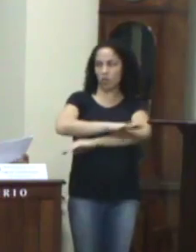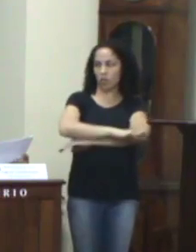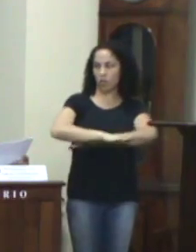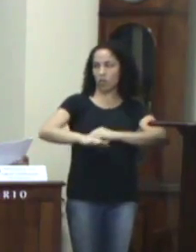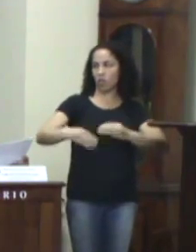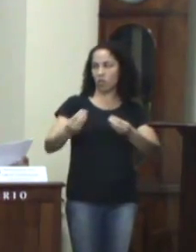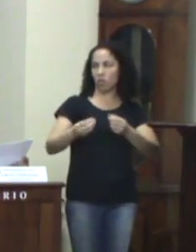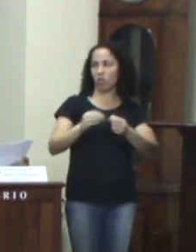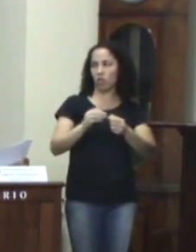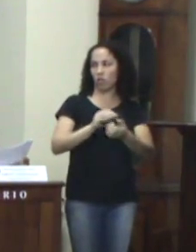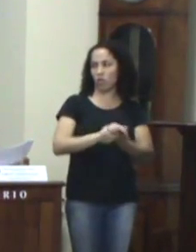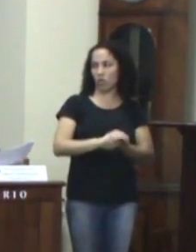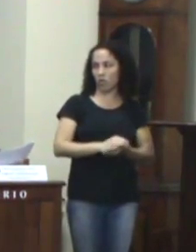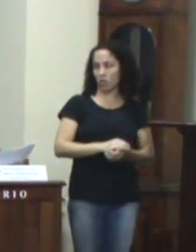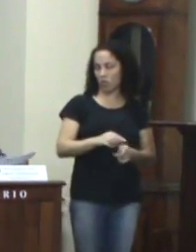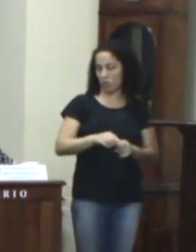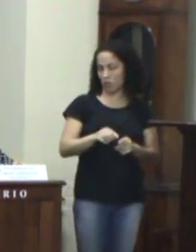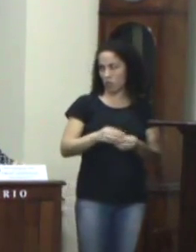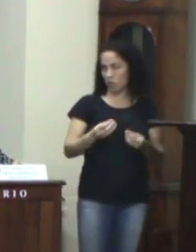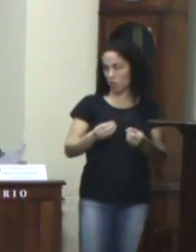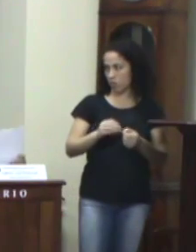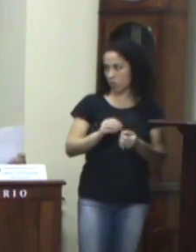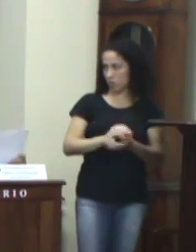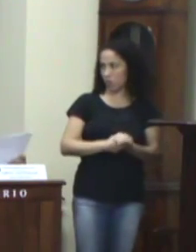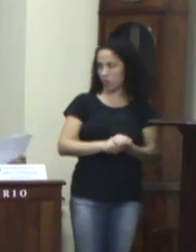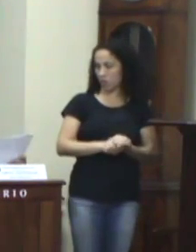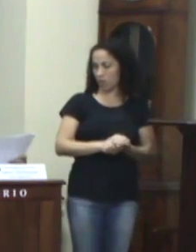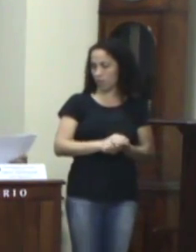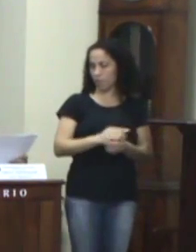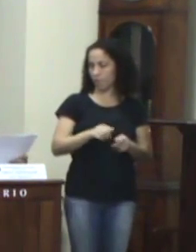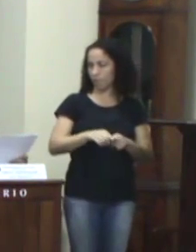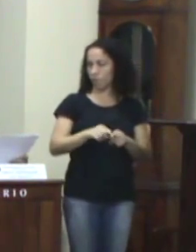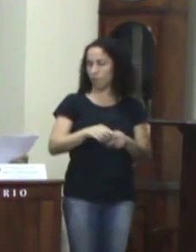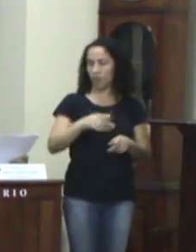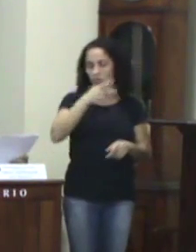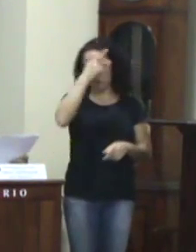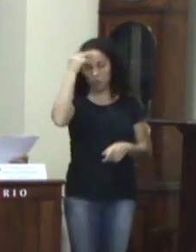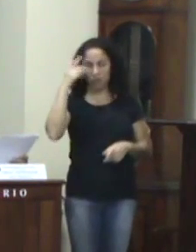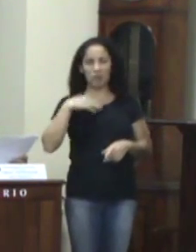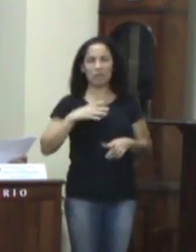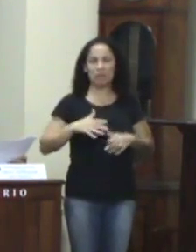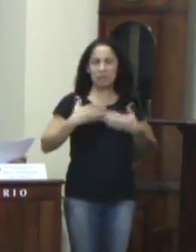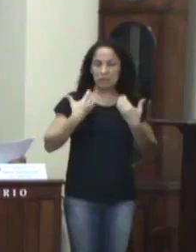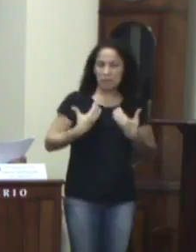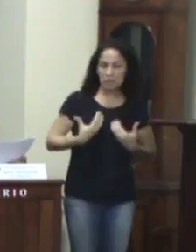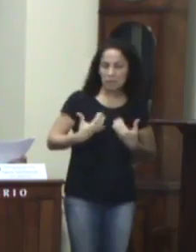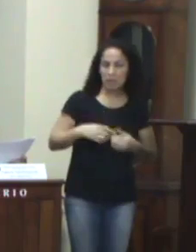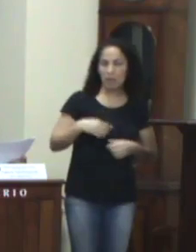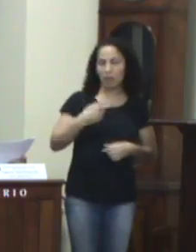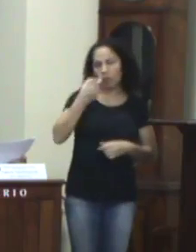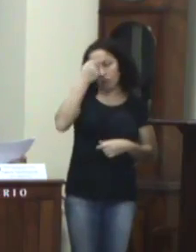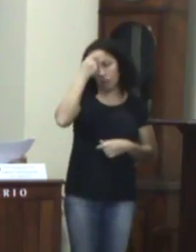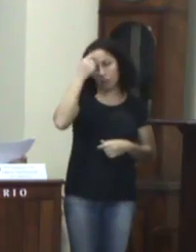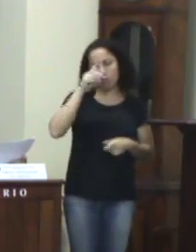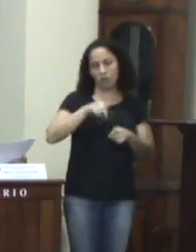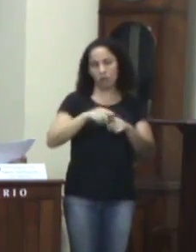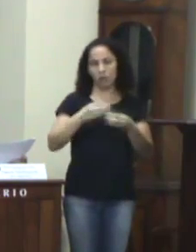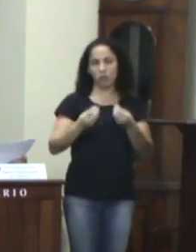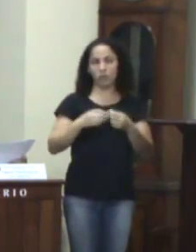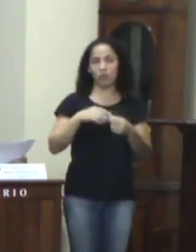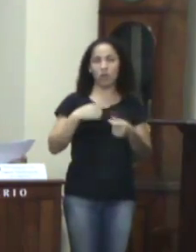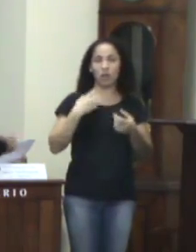E, finalmente, poeira. Essa situação de descaso está levando as pessoas à exaustão emocional, física e